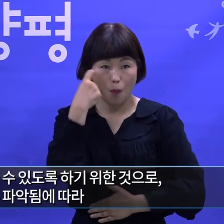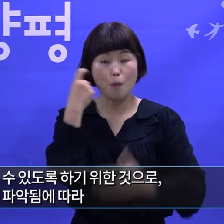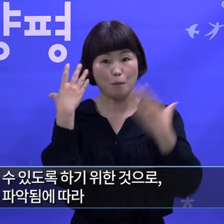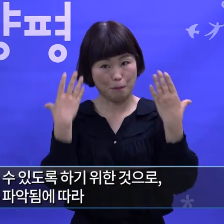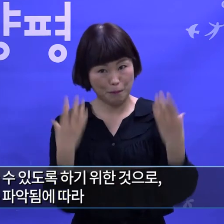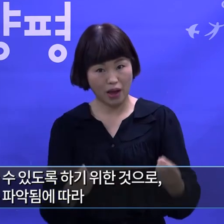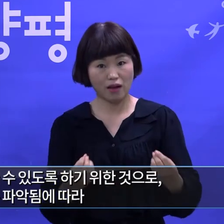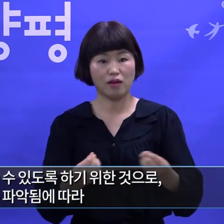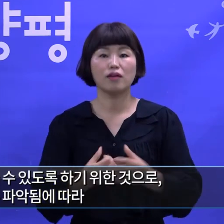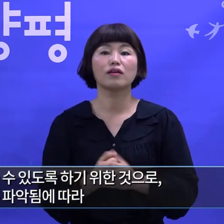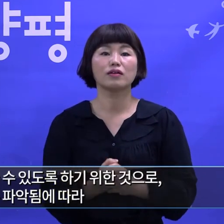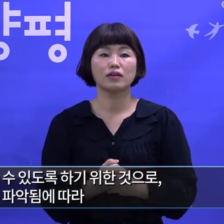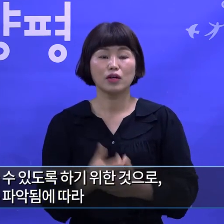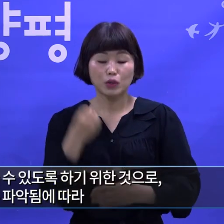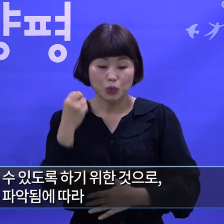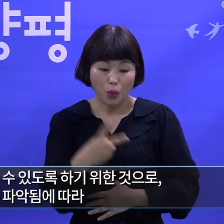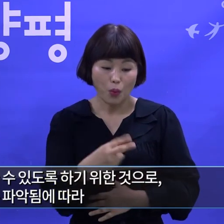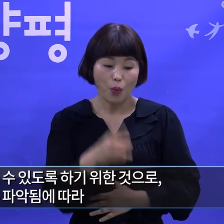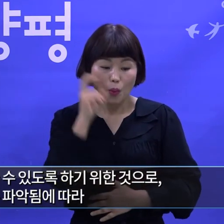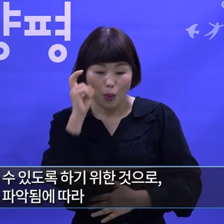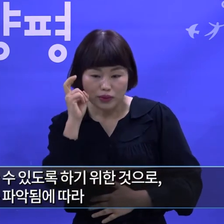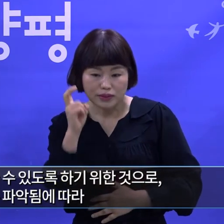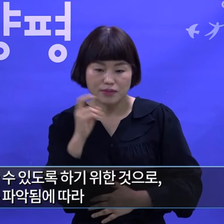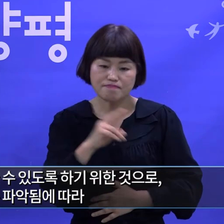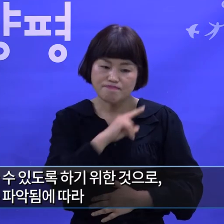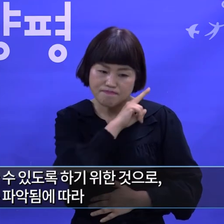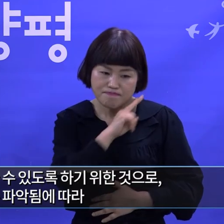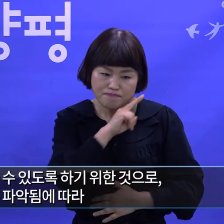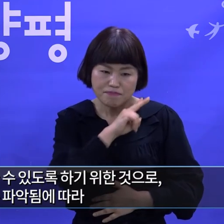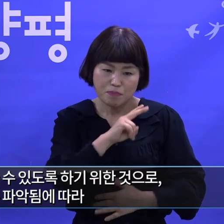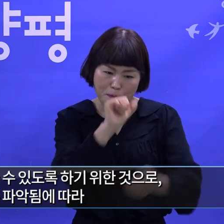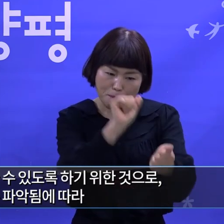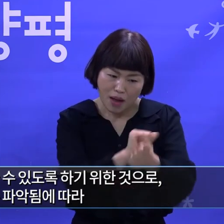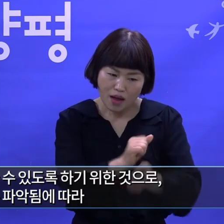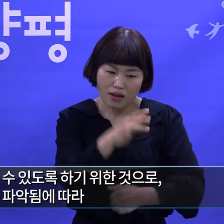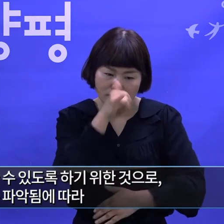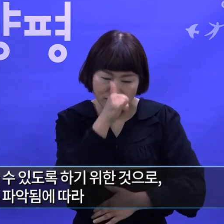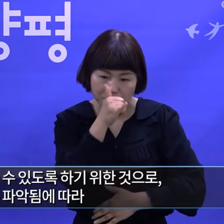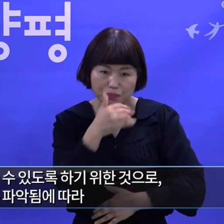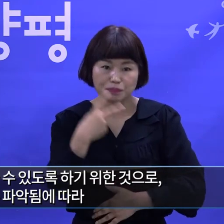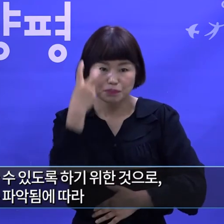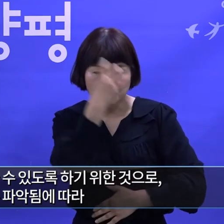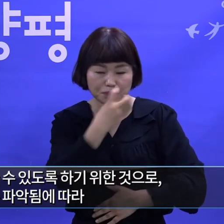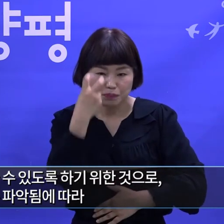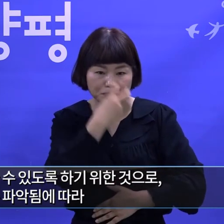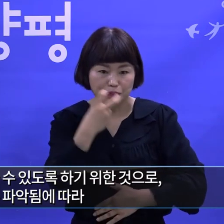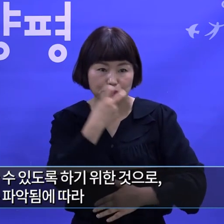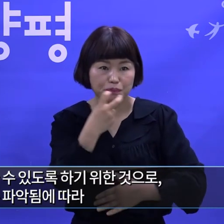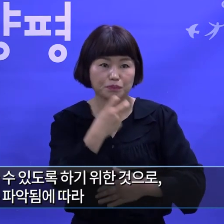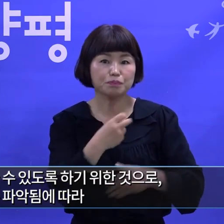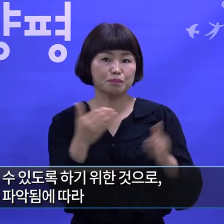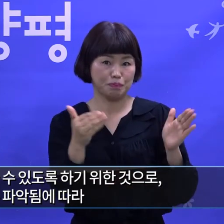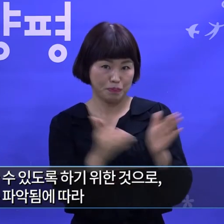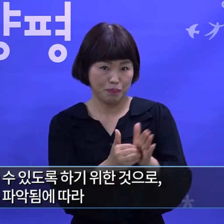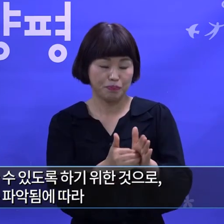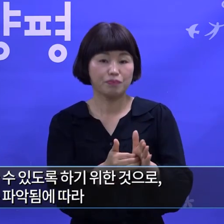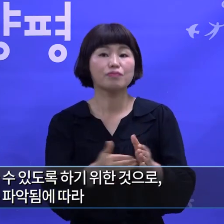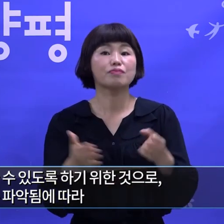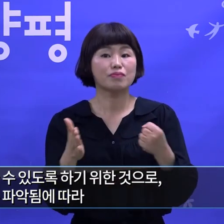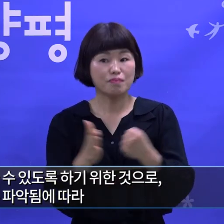의심하고 진단받을 수 있도록 하기 위한 것으로 관내 확진자가 방문한 장소의